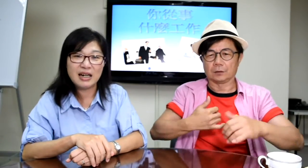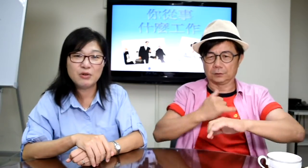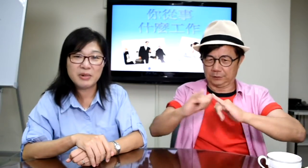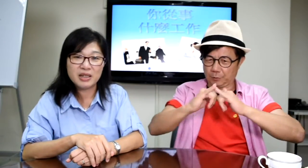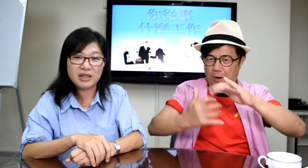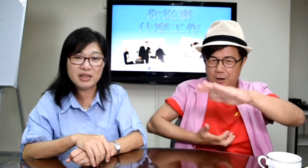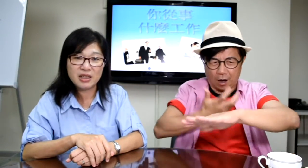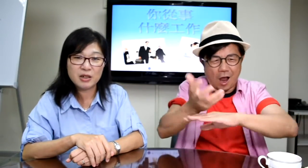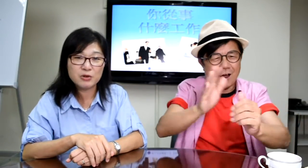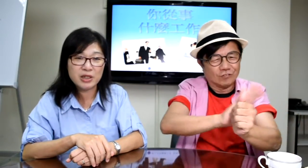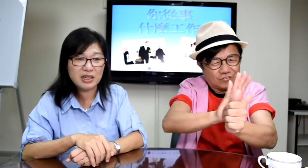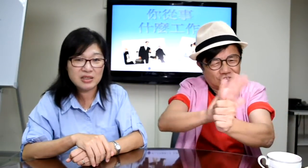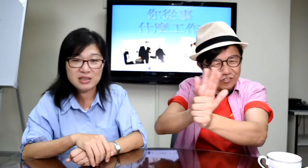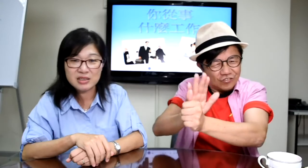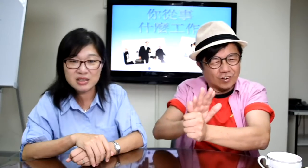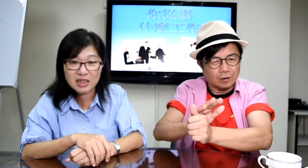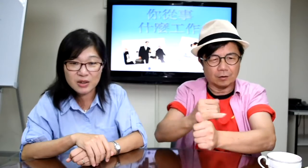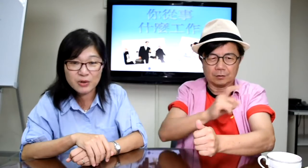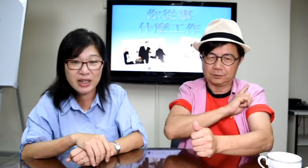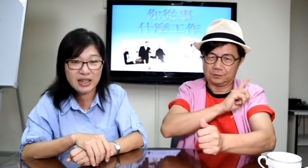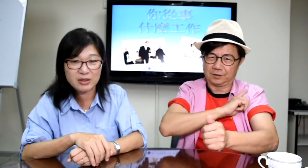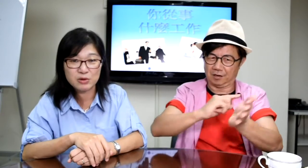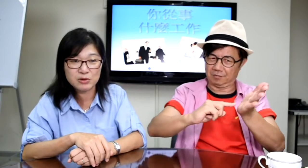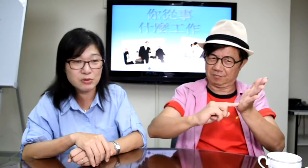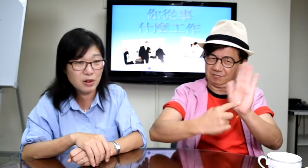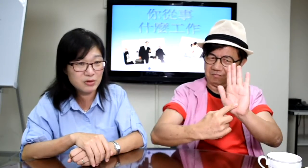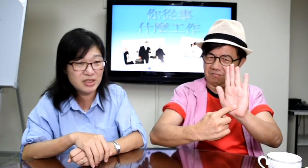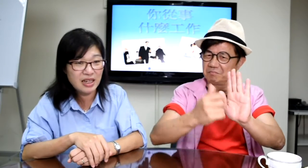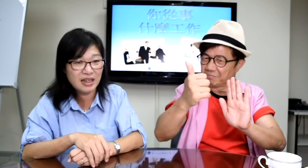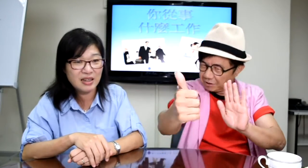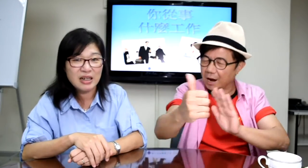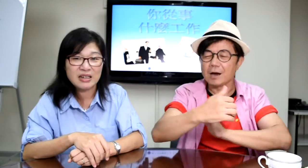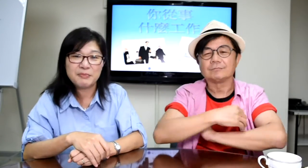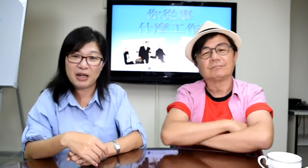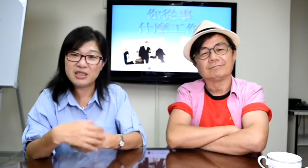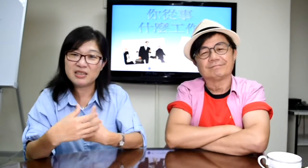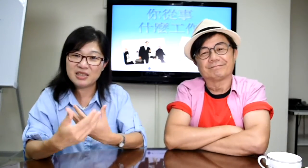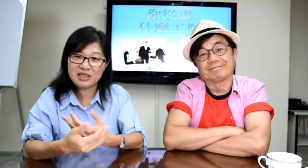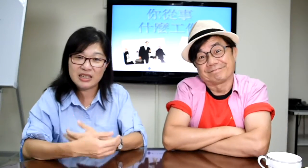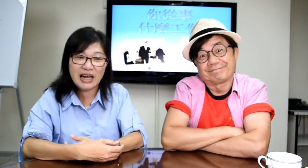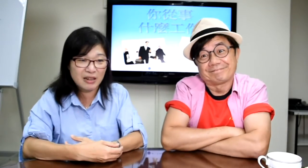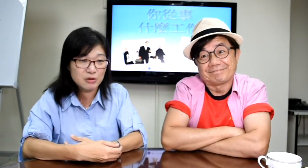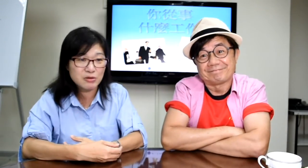我们呢能够对社会做出贡献，表现自己的长处，对不